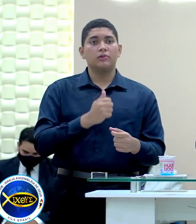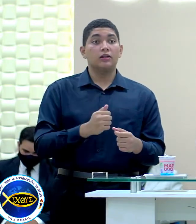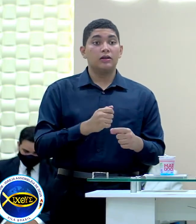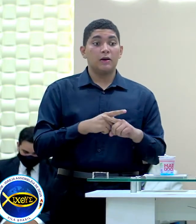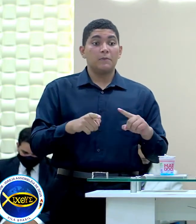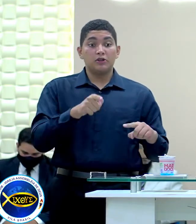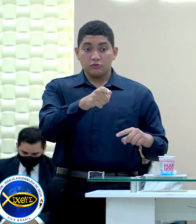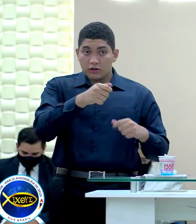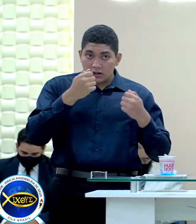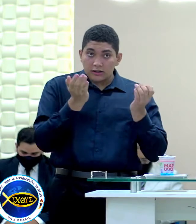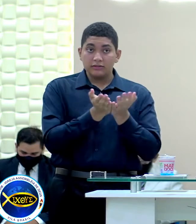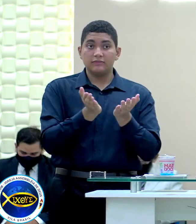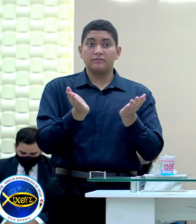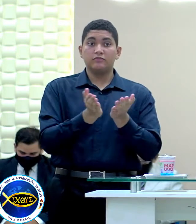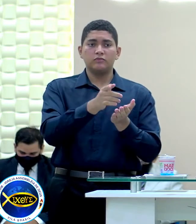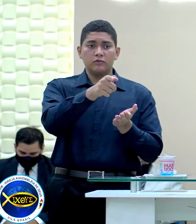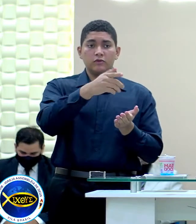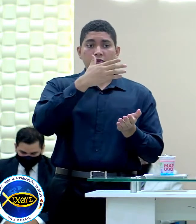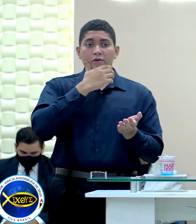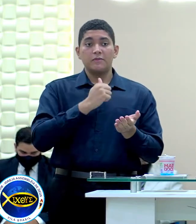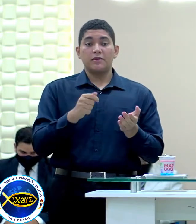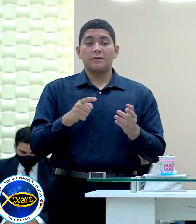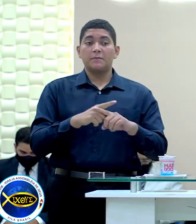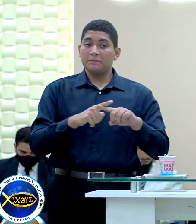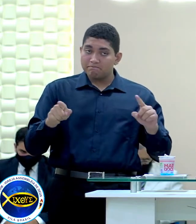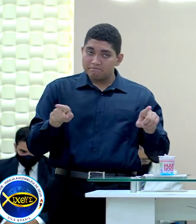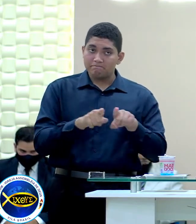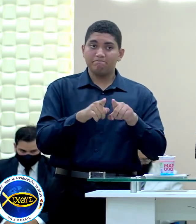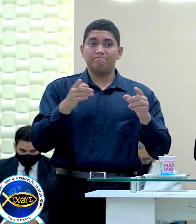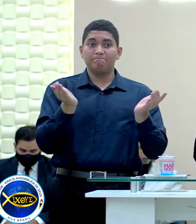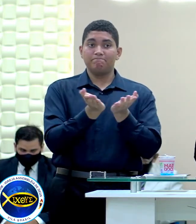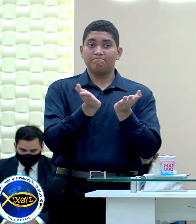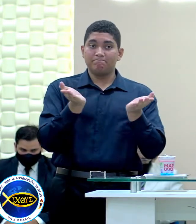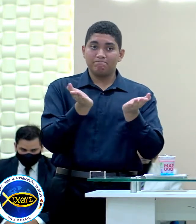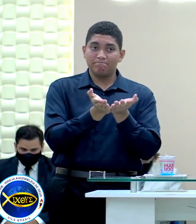é crente, tu é macho, mas tu é crente.